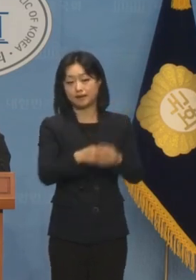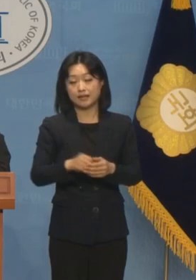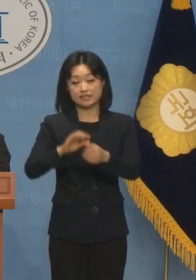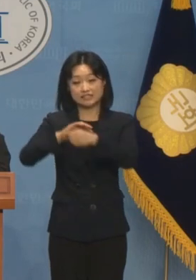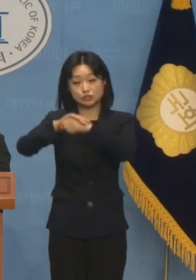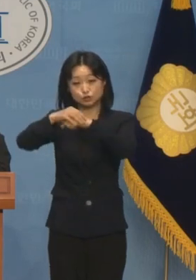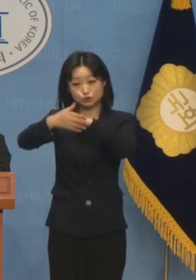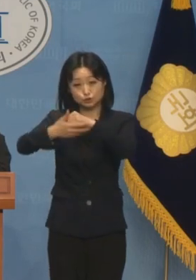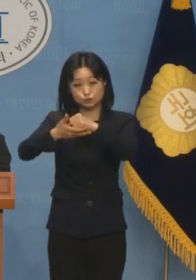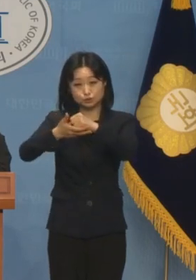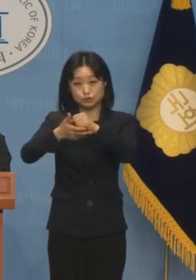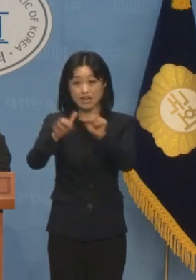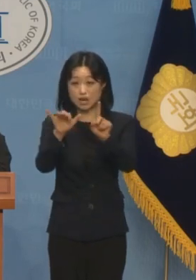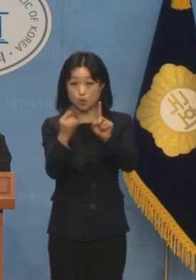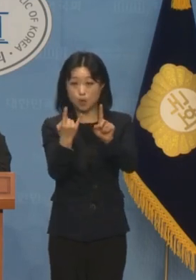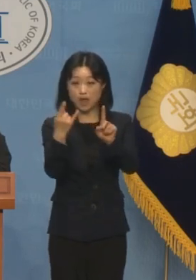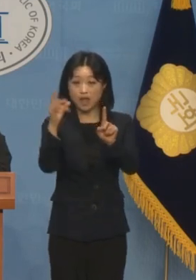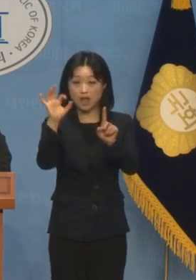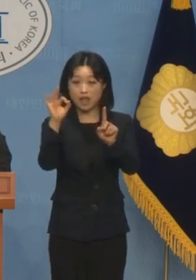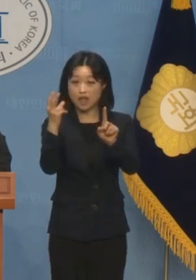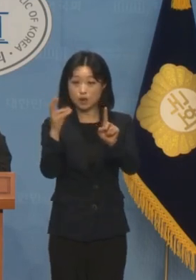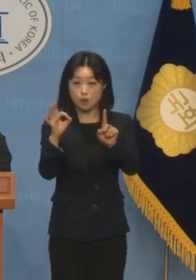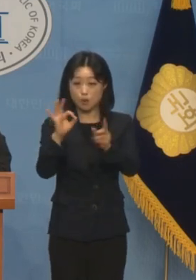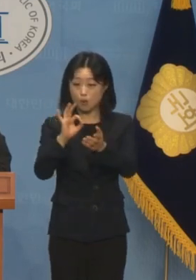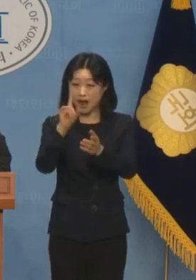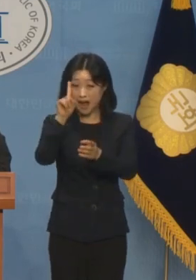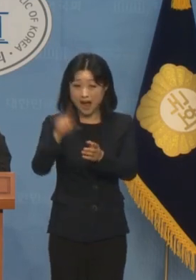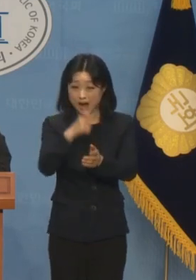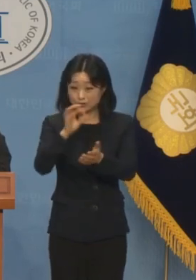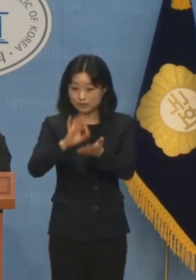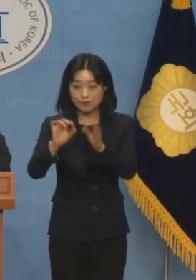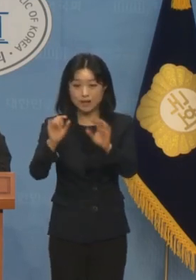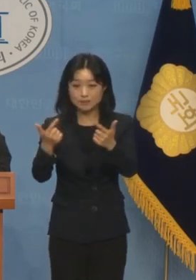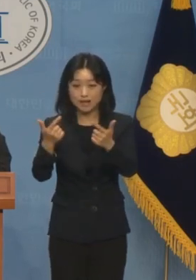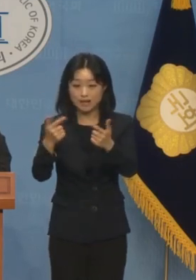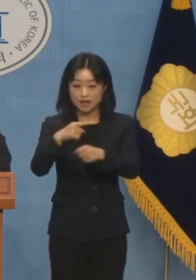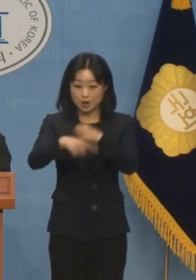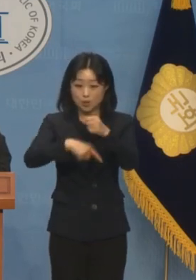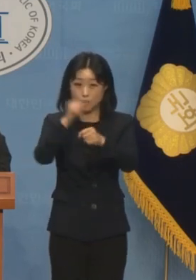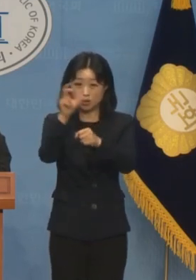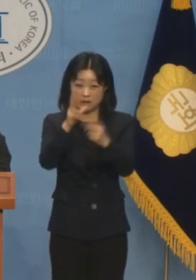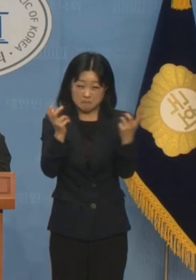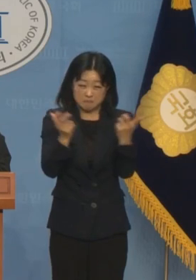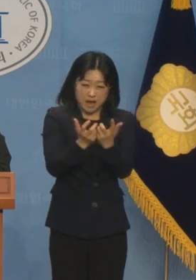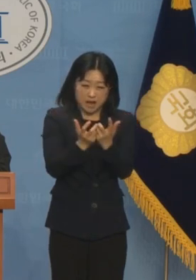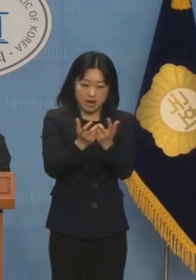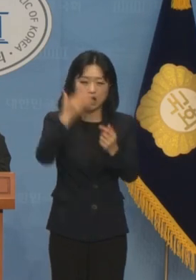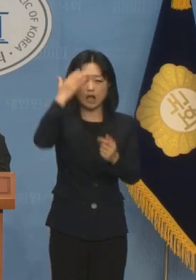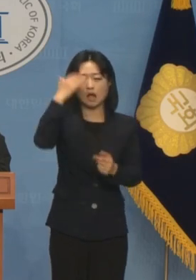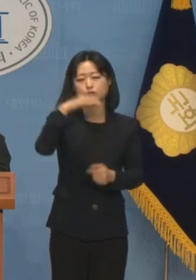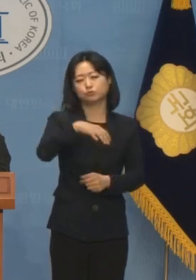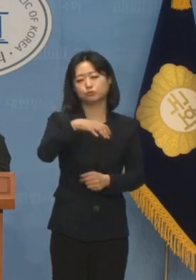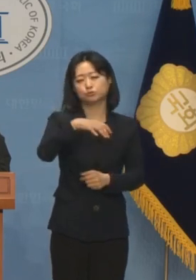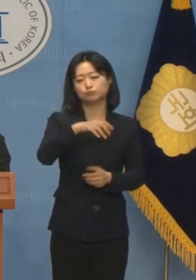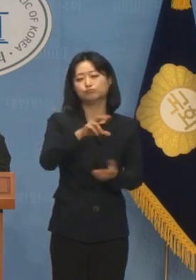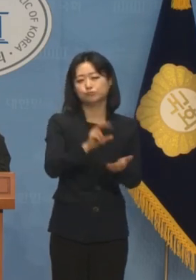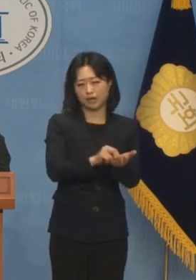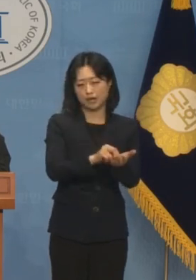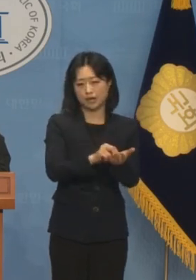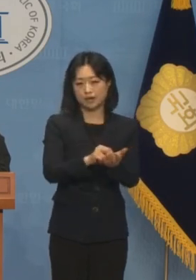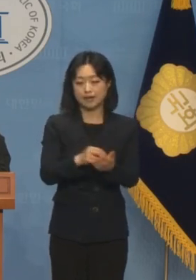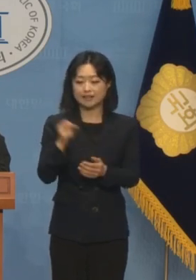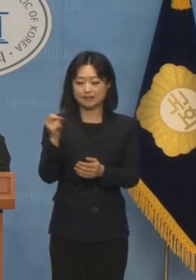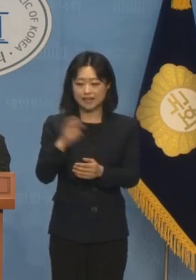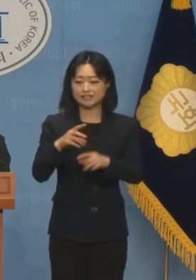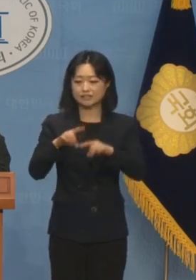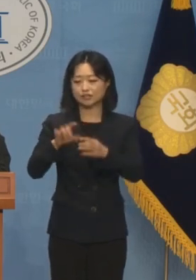지구는 일회용이 아닙니다. 원전 밀집도 세계 1위의 오명을 벗어나 재생에너지 사회로